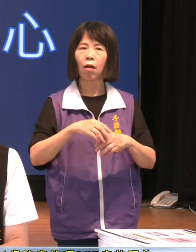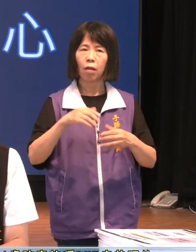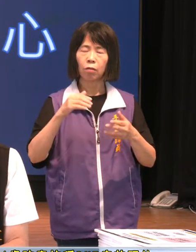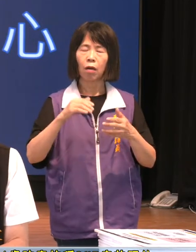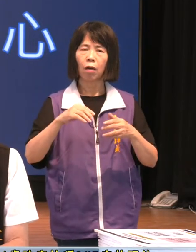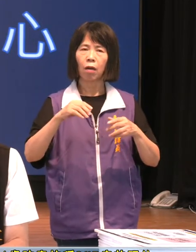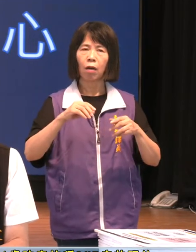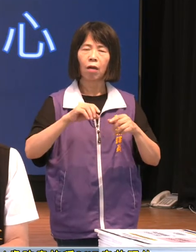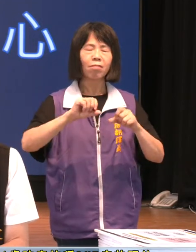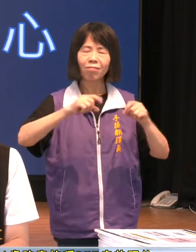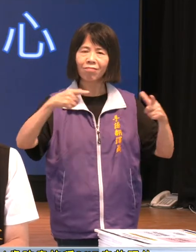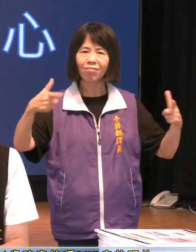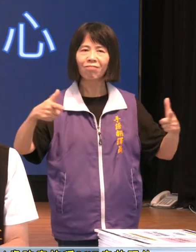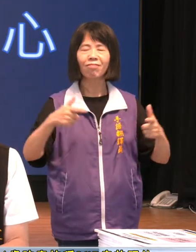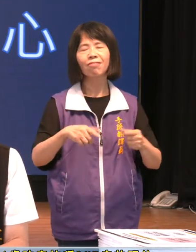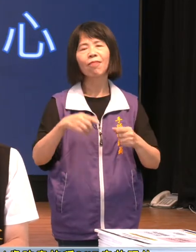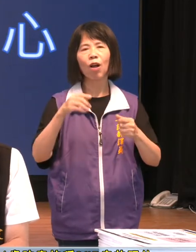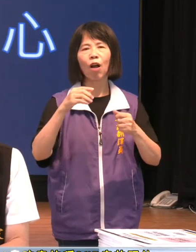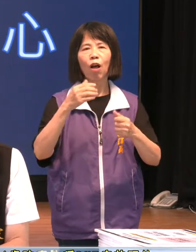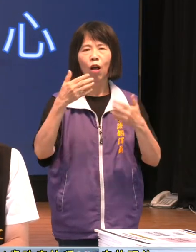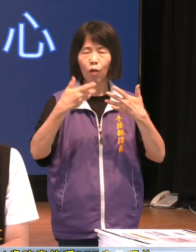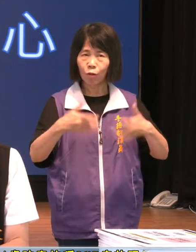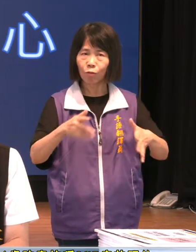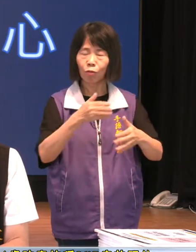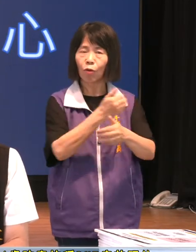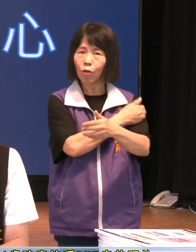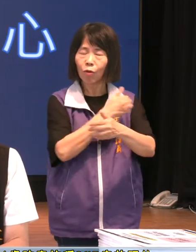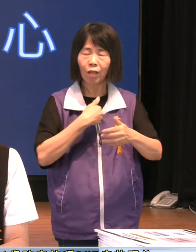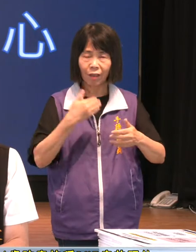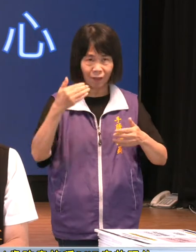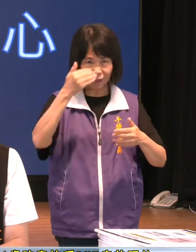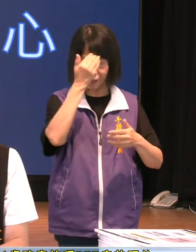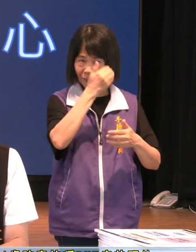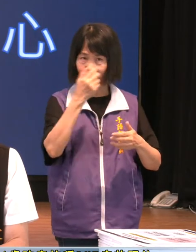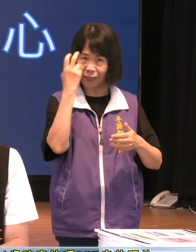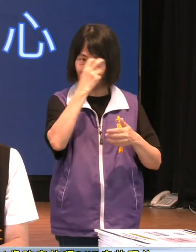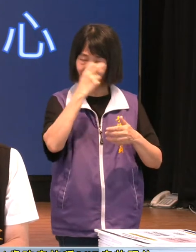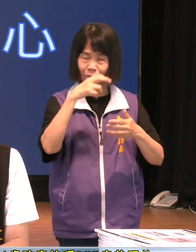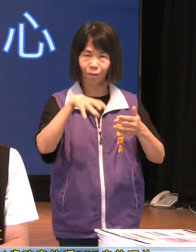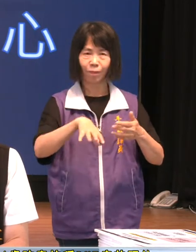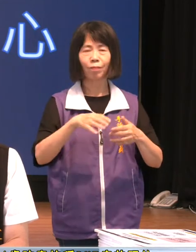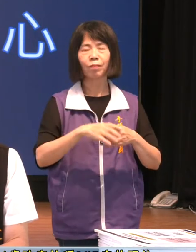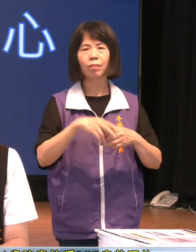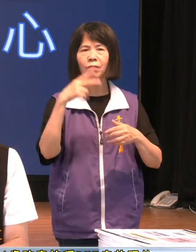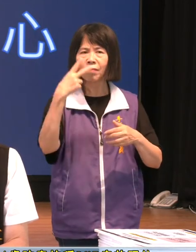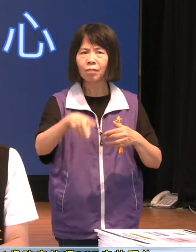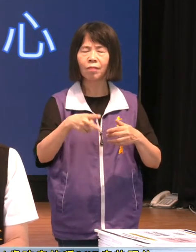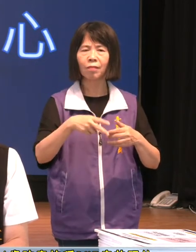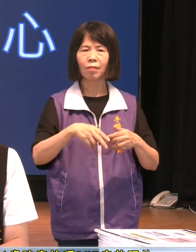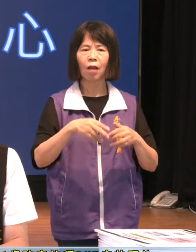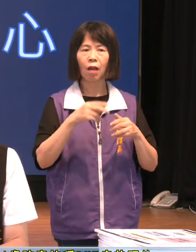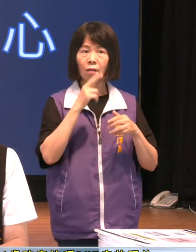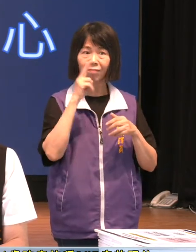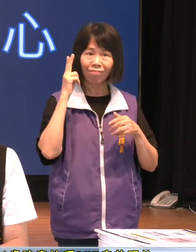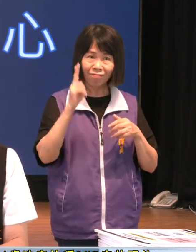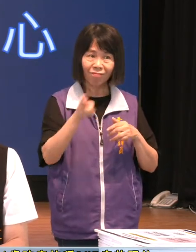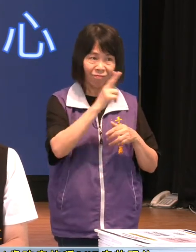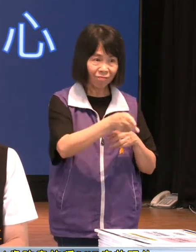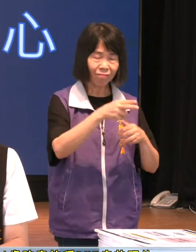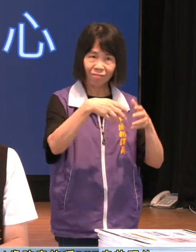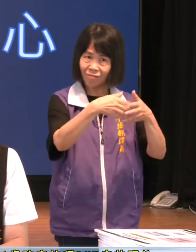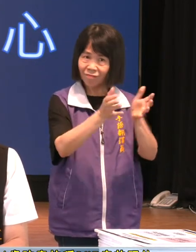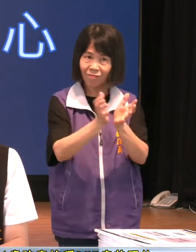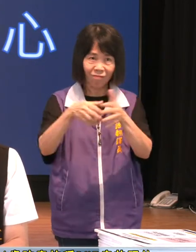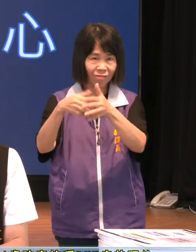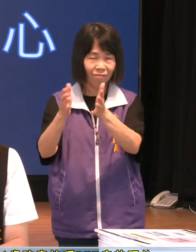功能的筛检站，那同时呢还要负责一般疾病的照护，要出2队的人到我们的这